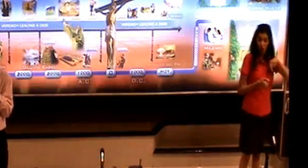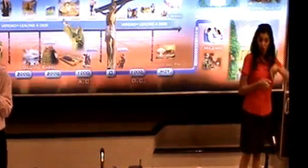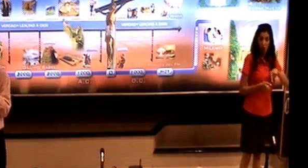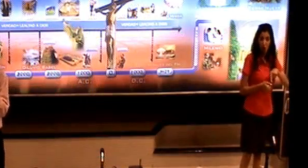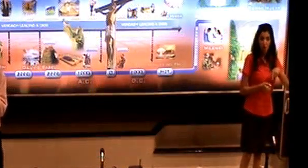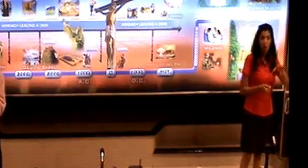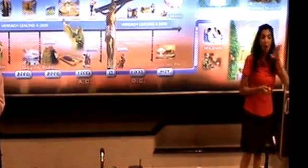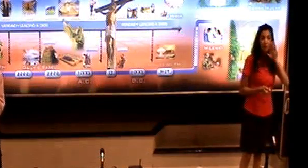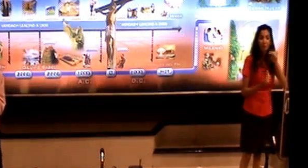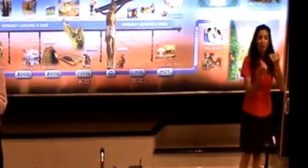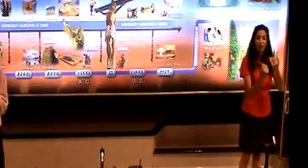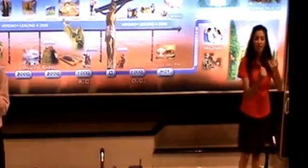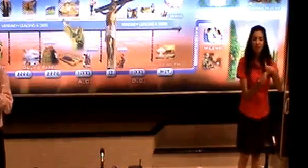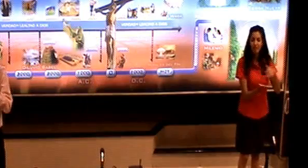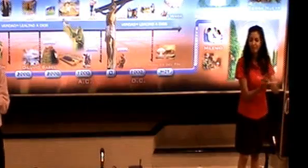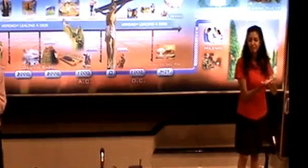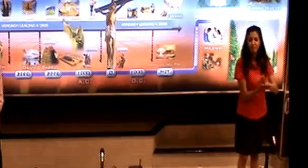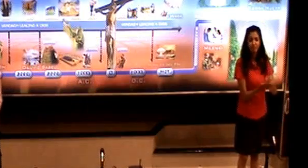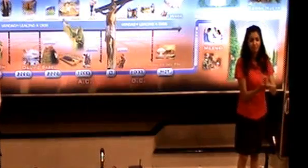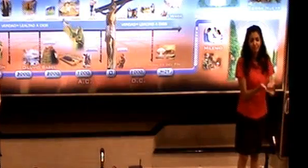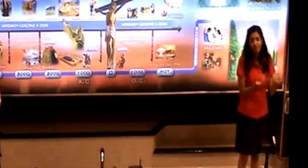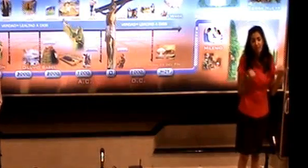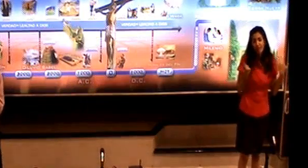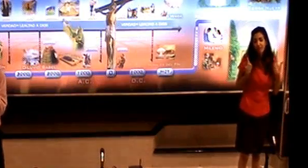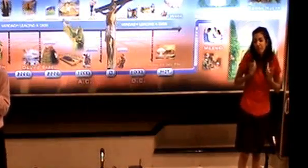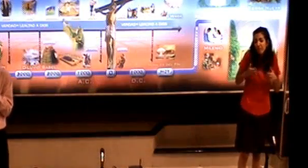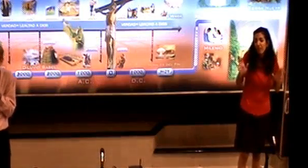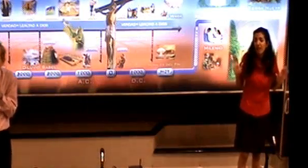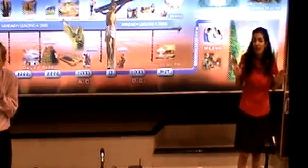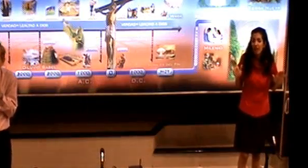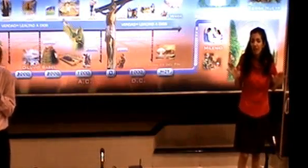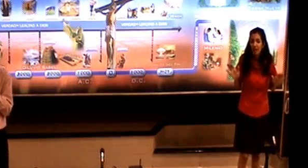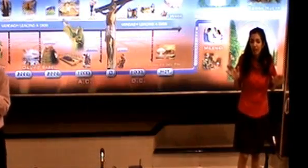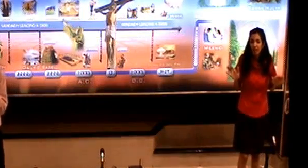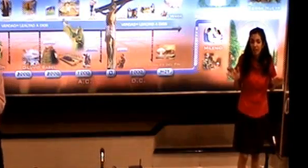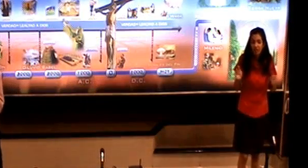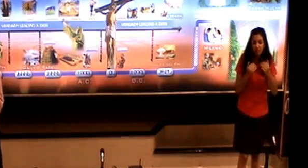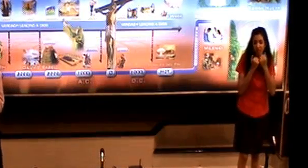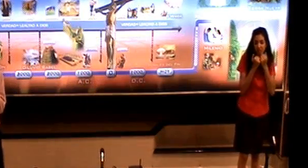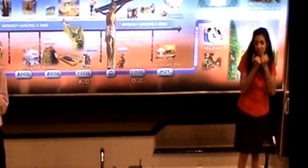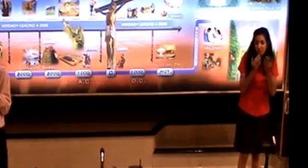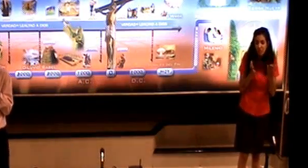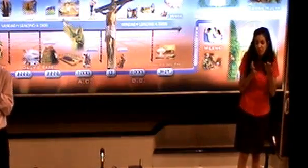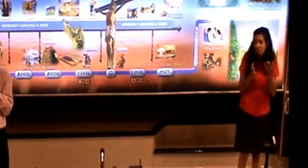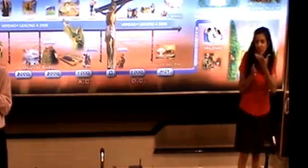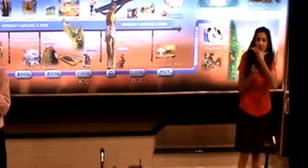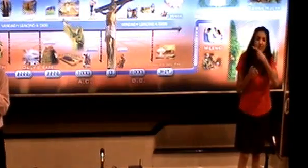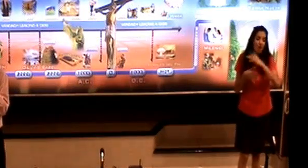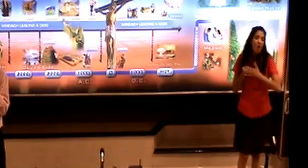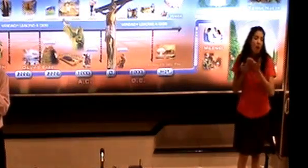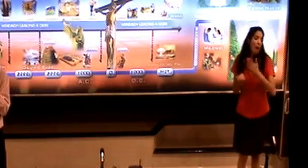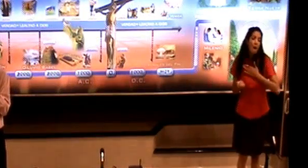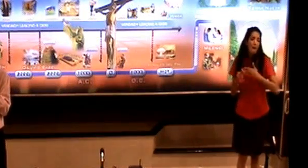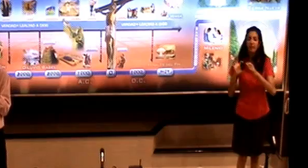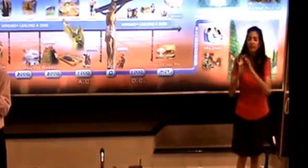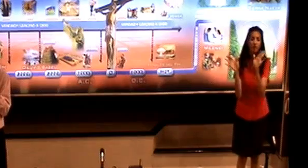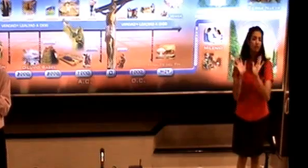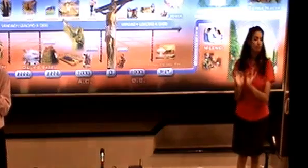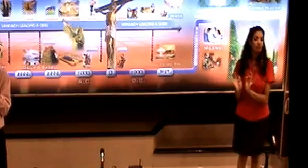como quiero y peco, ¿qué voy a hacer? No, hago las cosas como sean, de todas maneras Dios me salvó en la